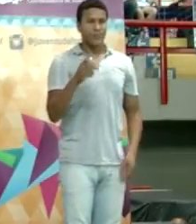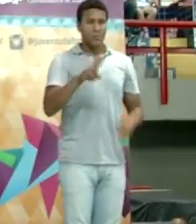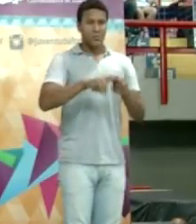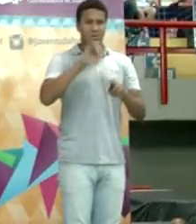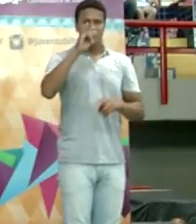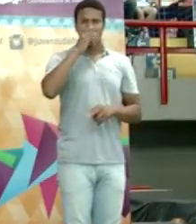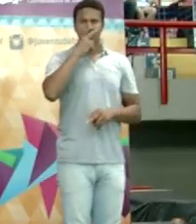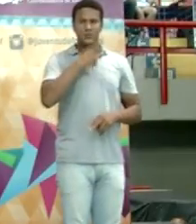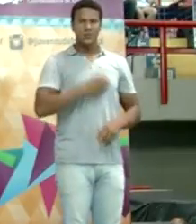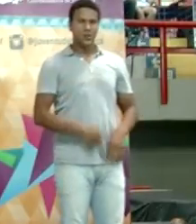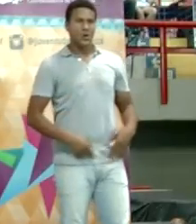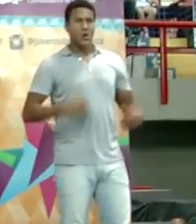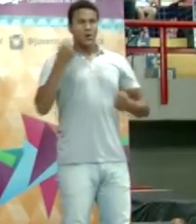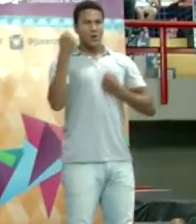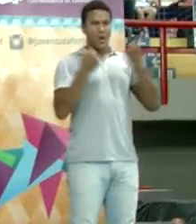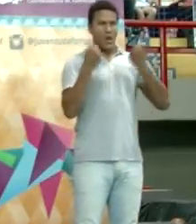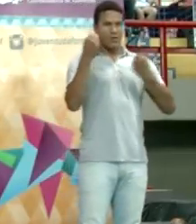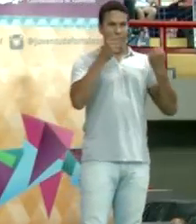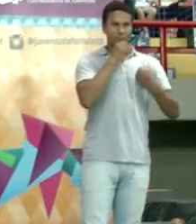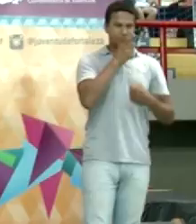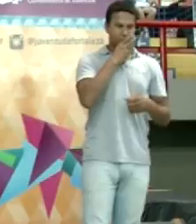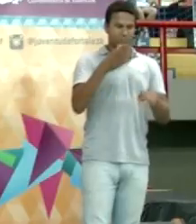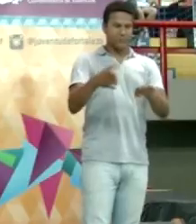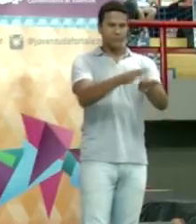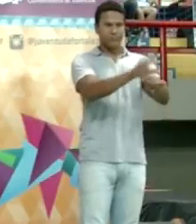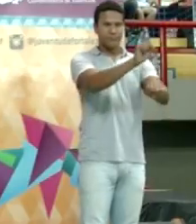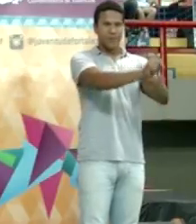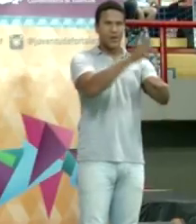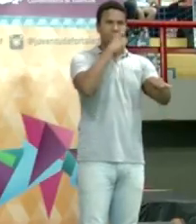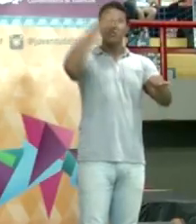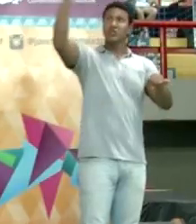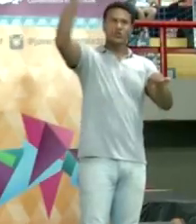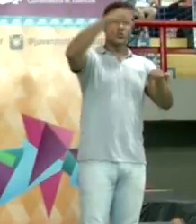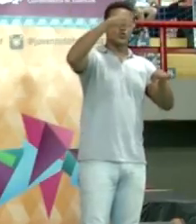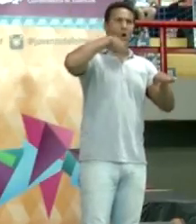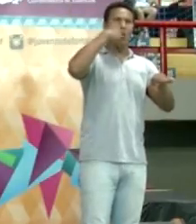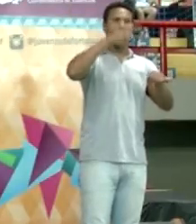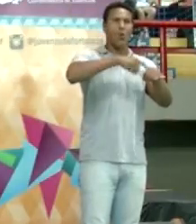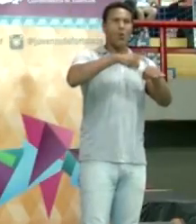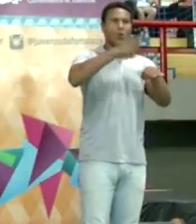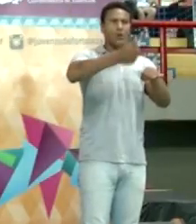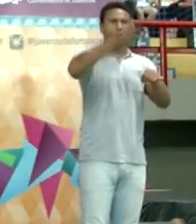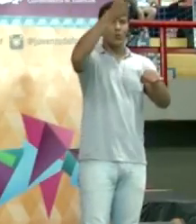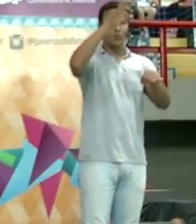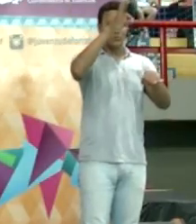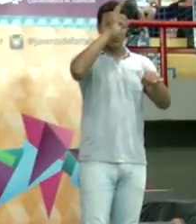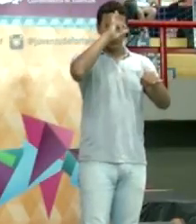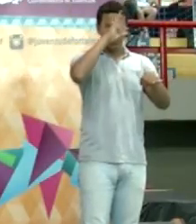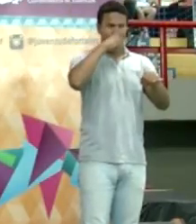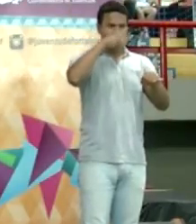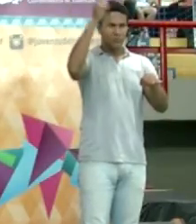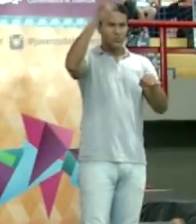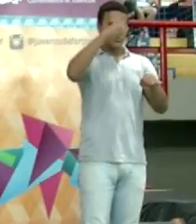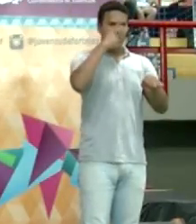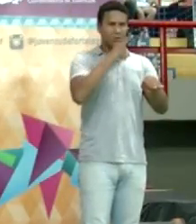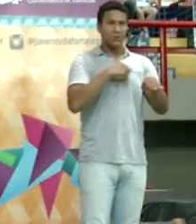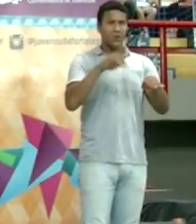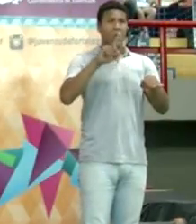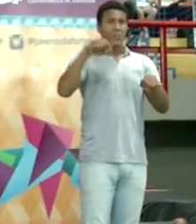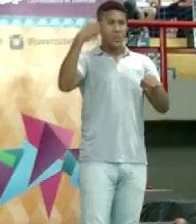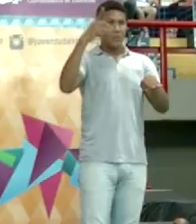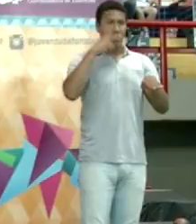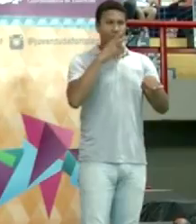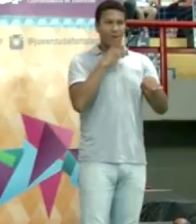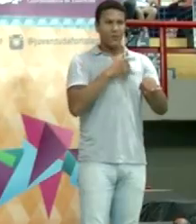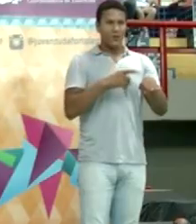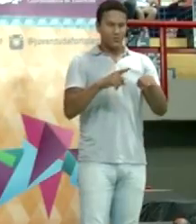meio-dia, e o sol ali a pino, batendo ali naquele carro, e aí você entra no carro, fecha a porta, você vai